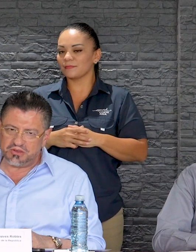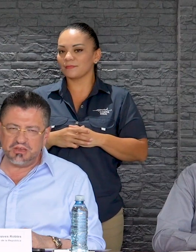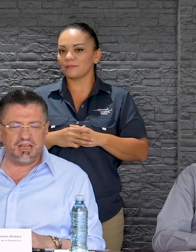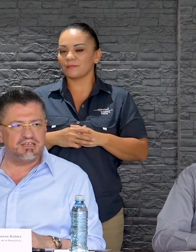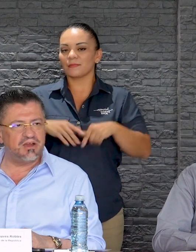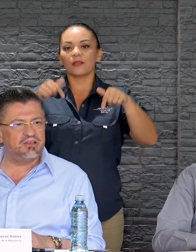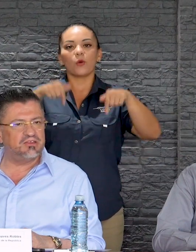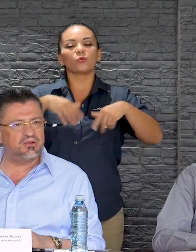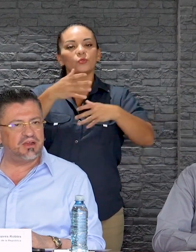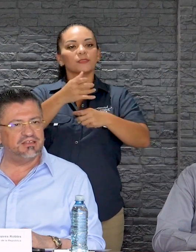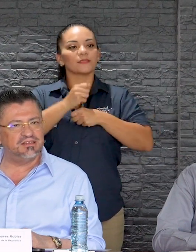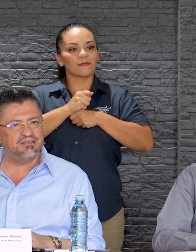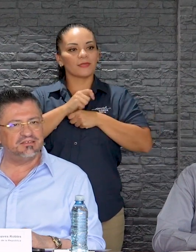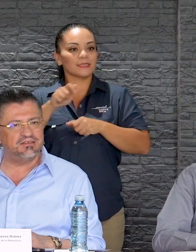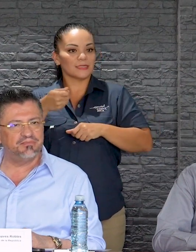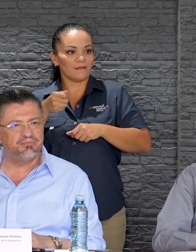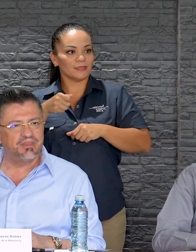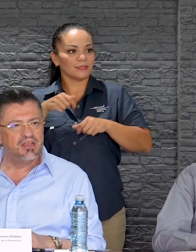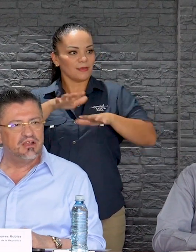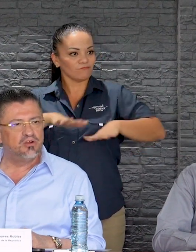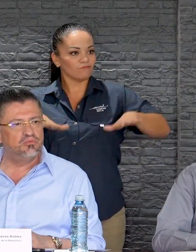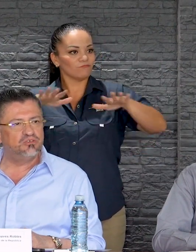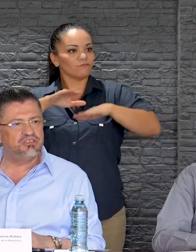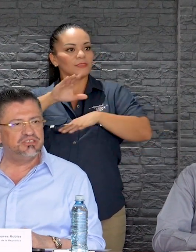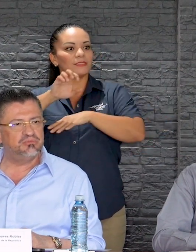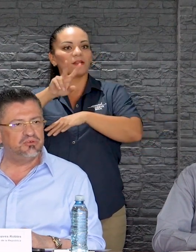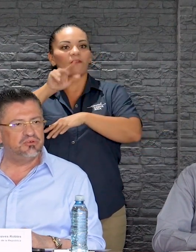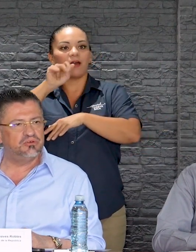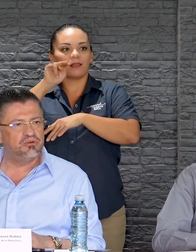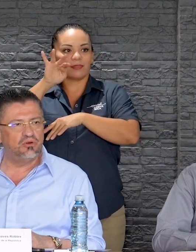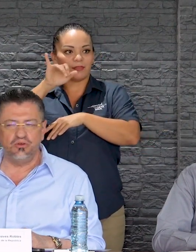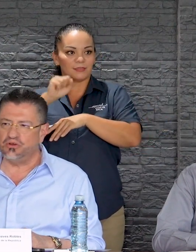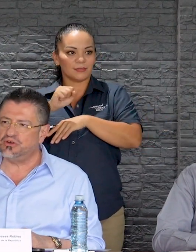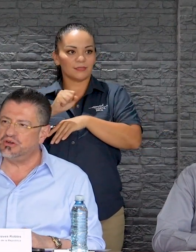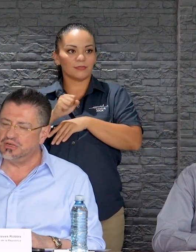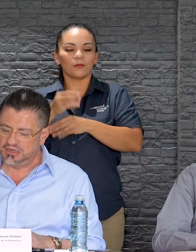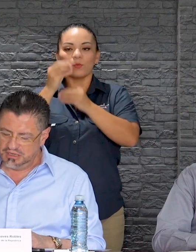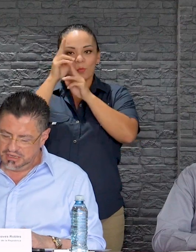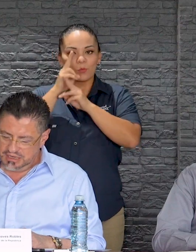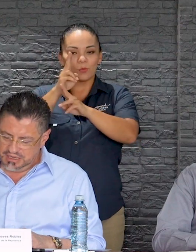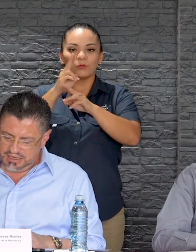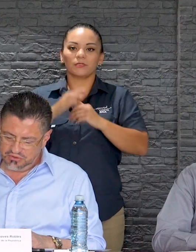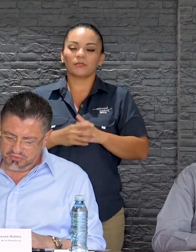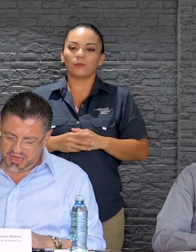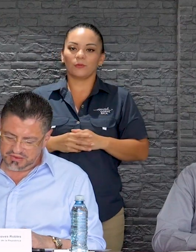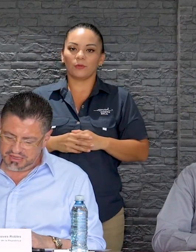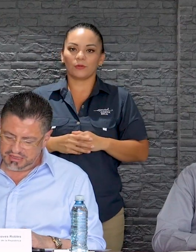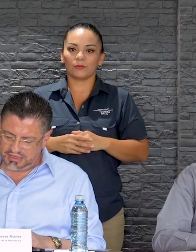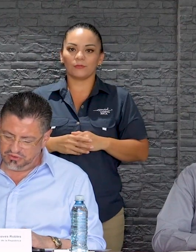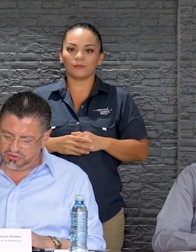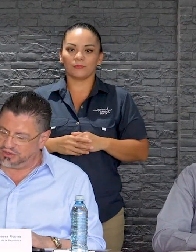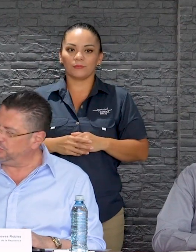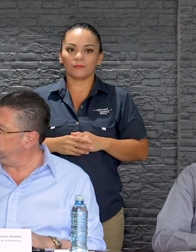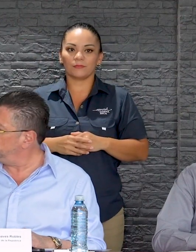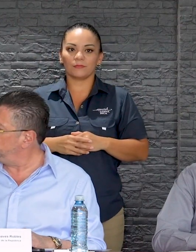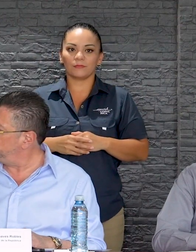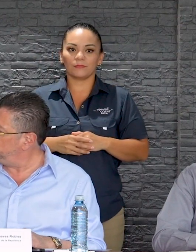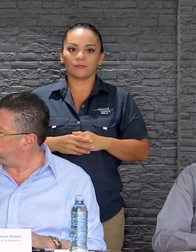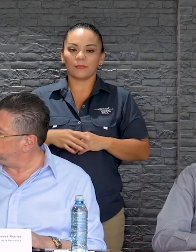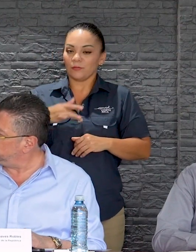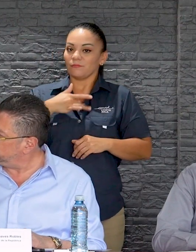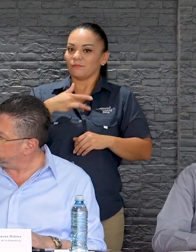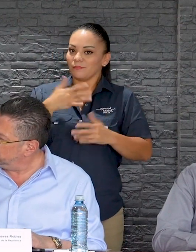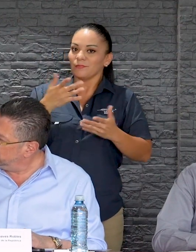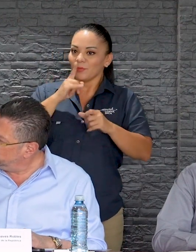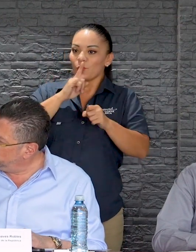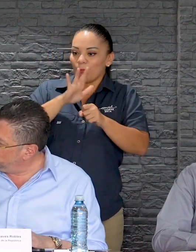Hoy recibí las llaves de Cervantes con muchísimo honor. Eso me hace tener un cierto nivel de